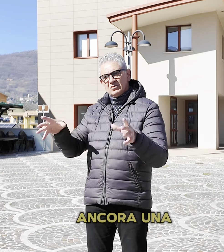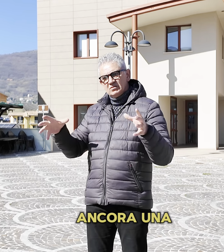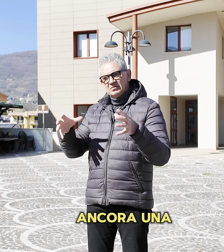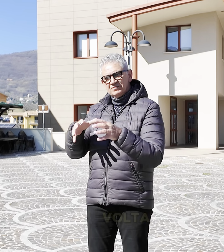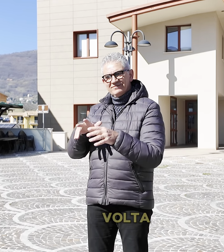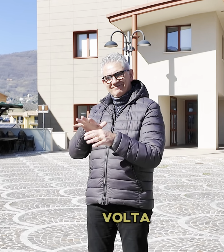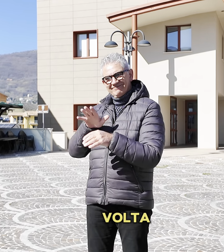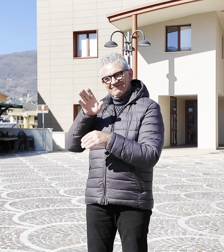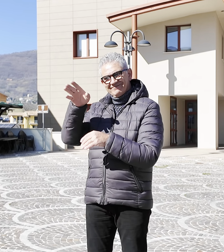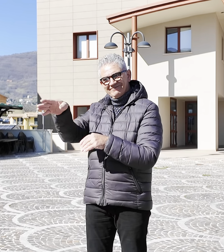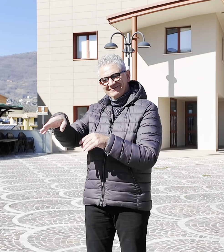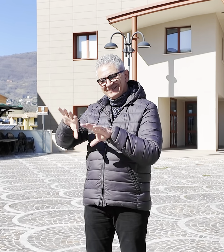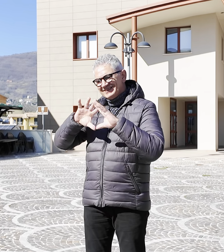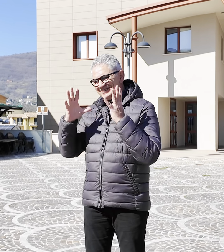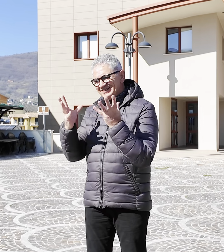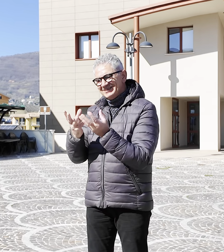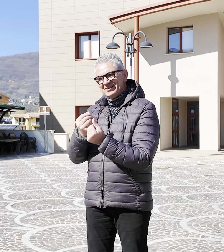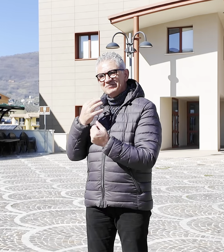ancora una volta